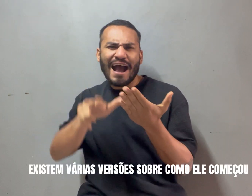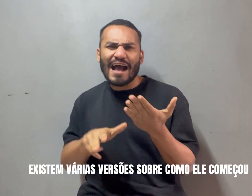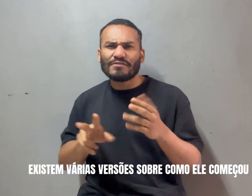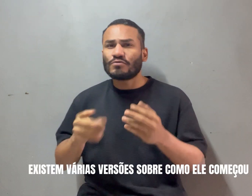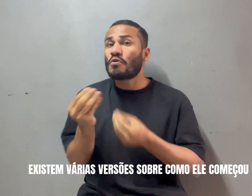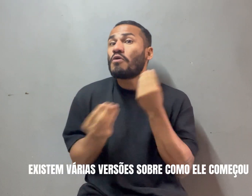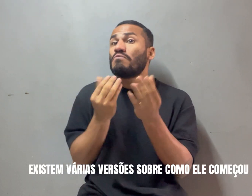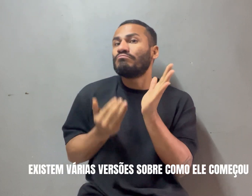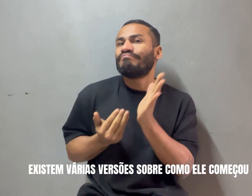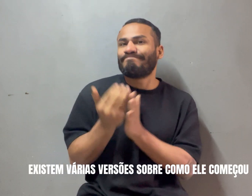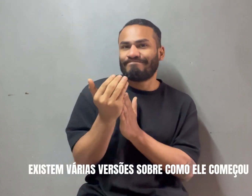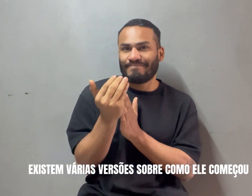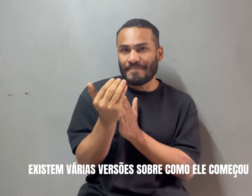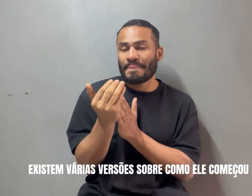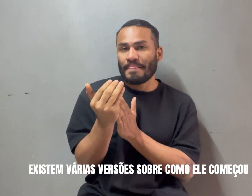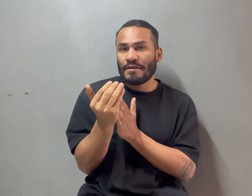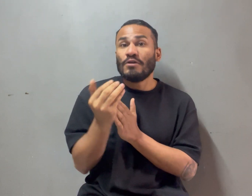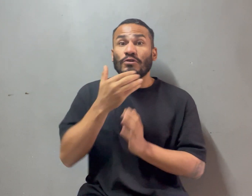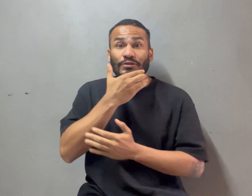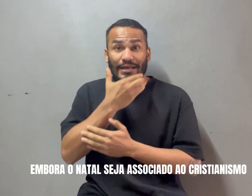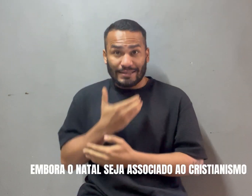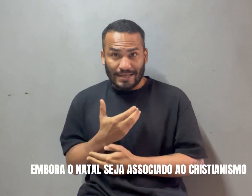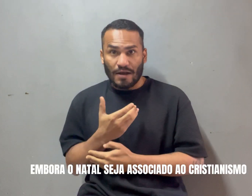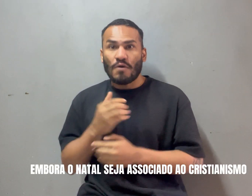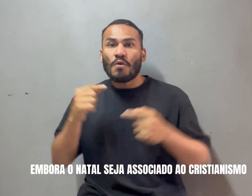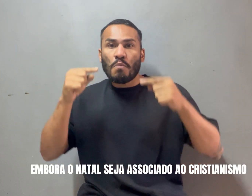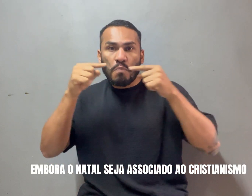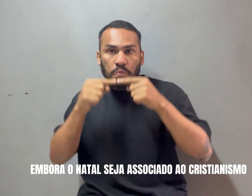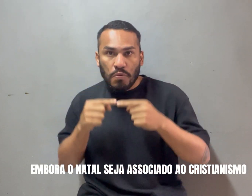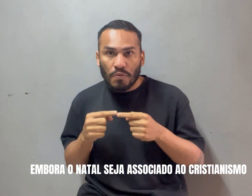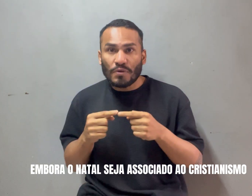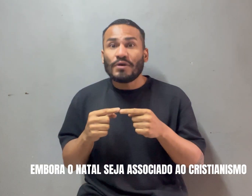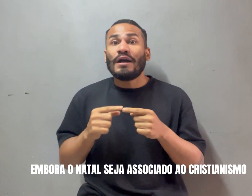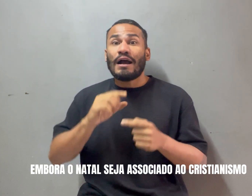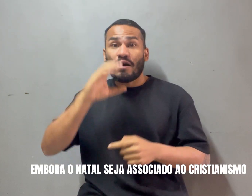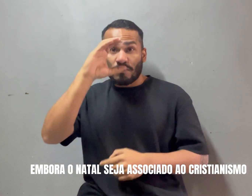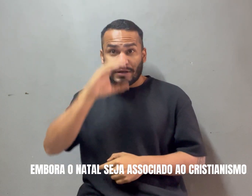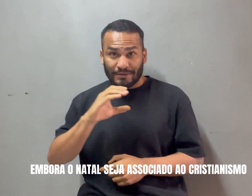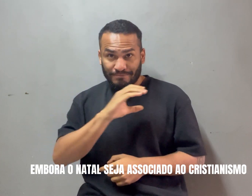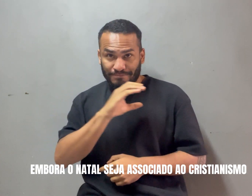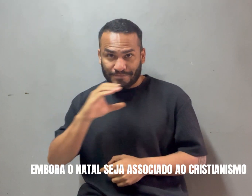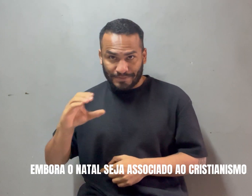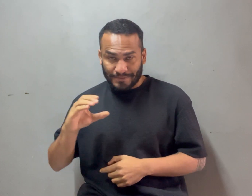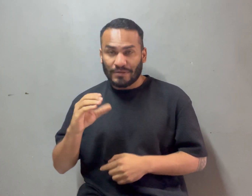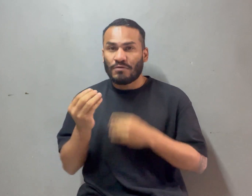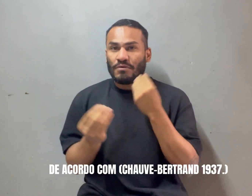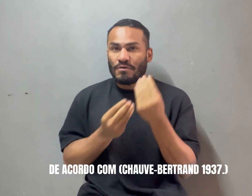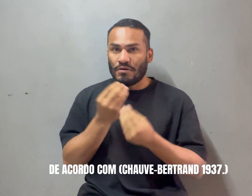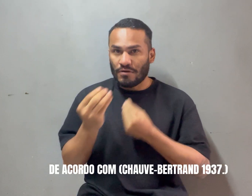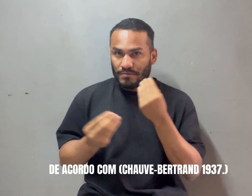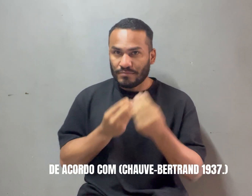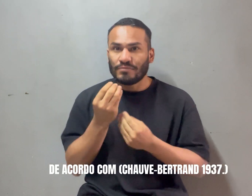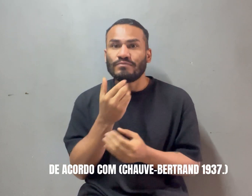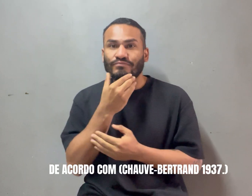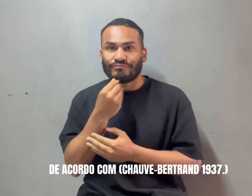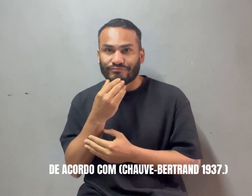várias versões sobre como ele começou. Embora o Natal seja associado ao cristianismo, de acordo com